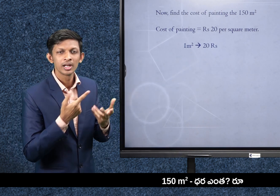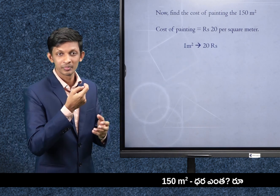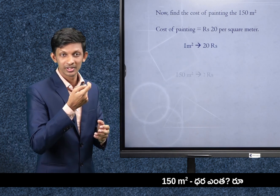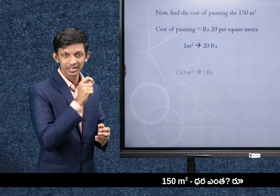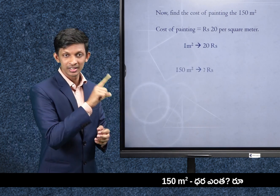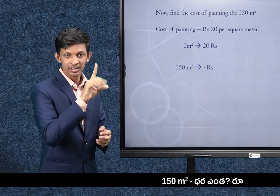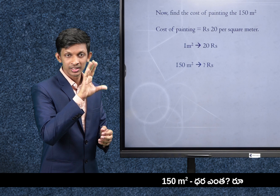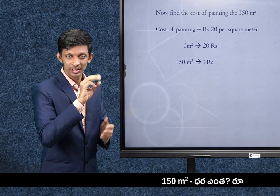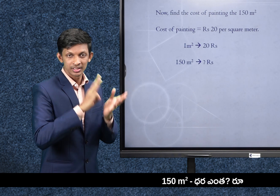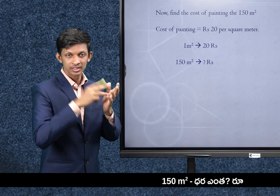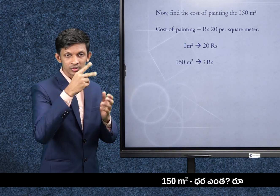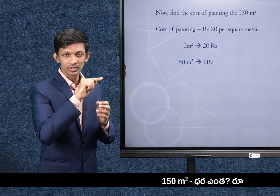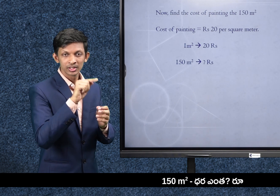150 మీటర్ స్క్వేర్ ధర ఎంత?